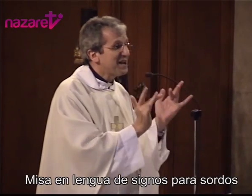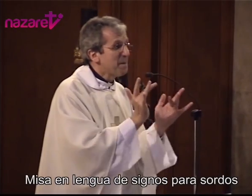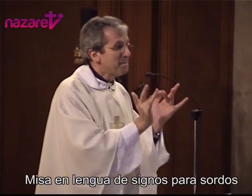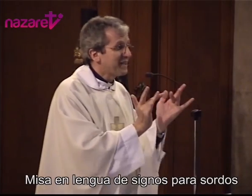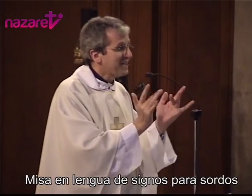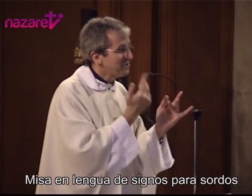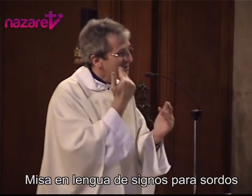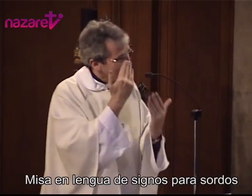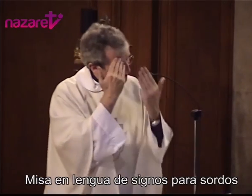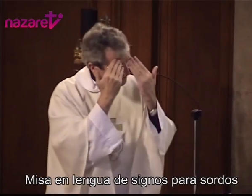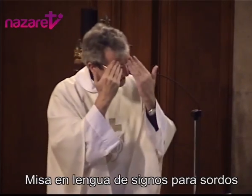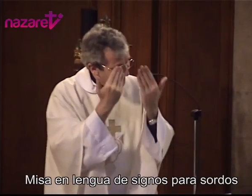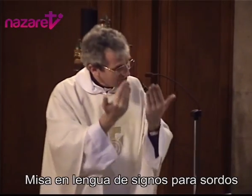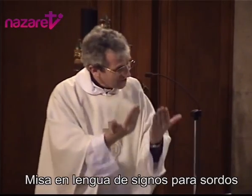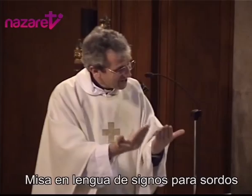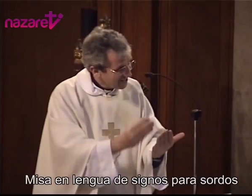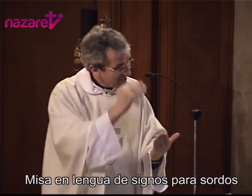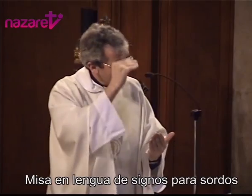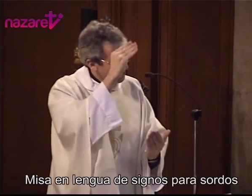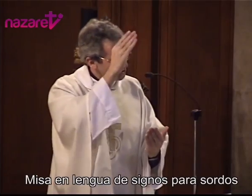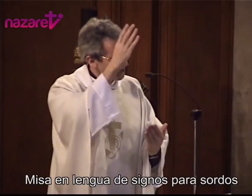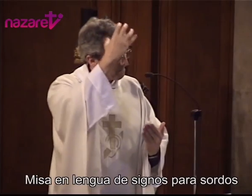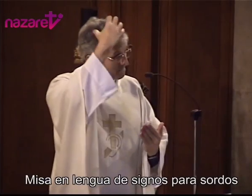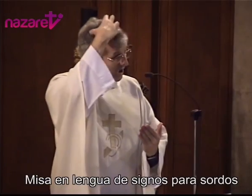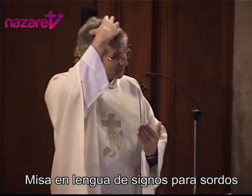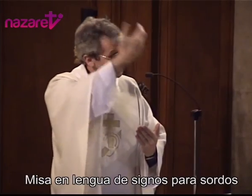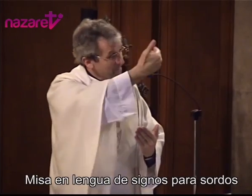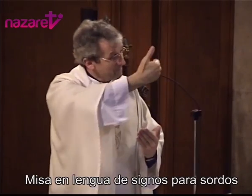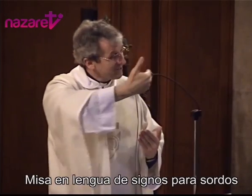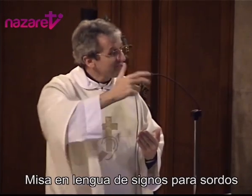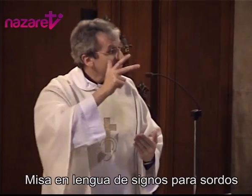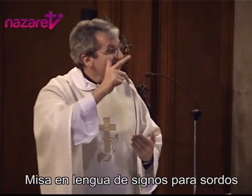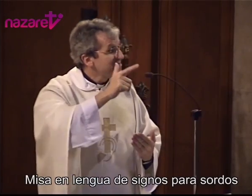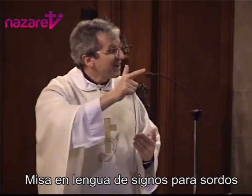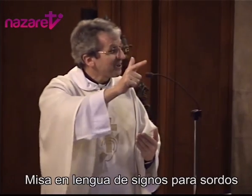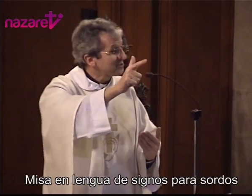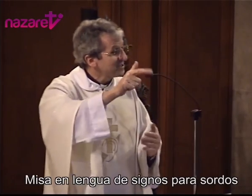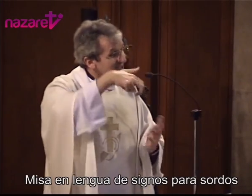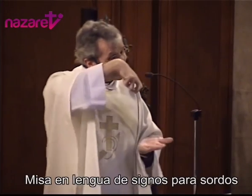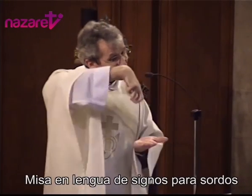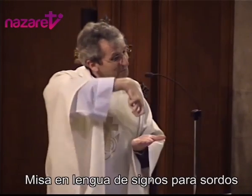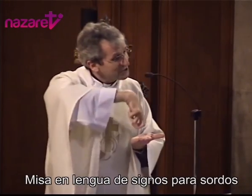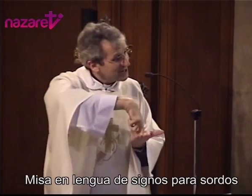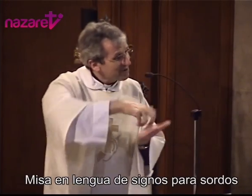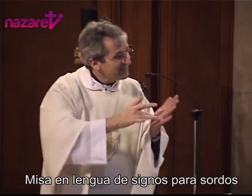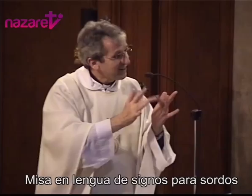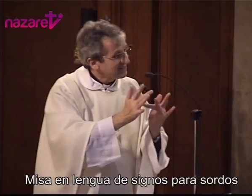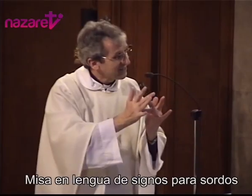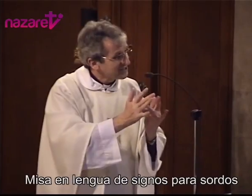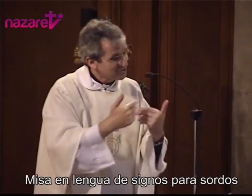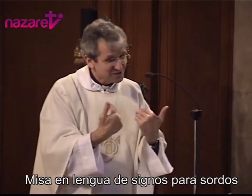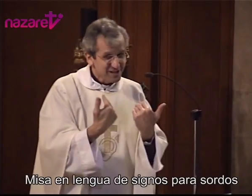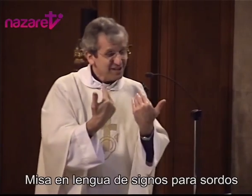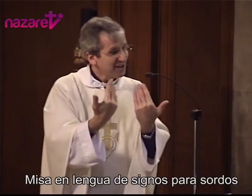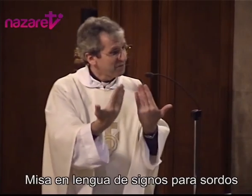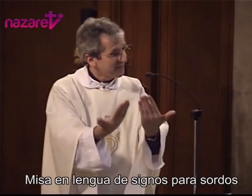todavía pequeño, que iban a adorarle aquellos magos venidos de lejos y que se postraban delante de